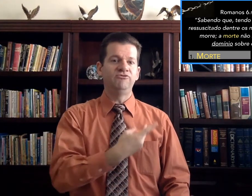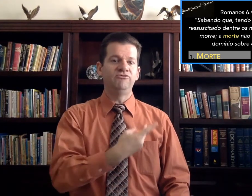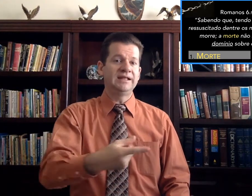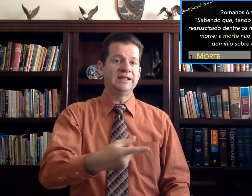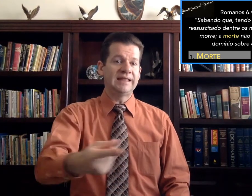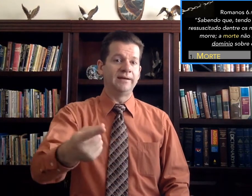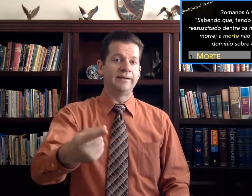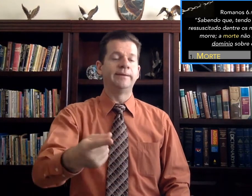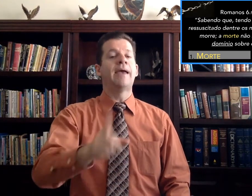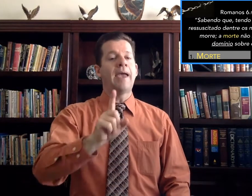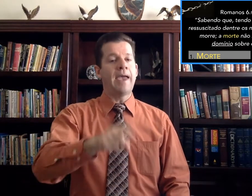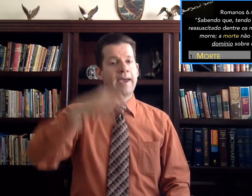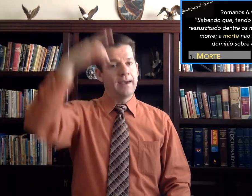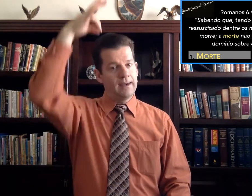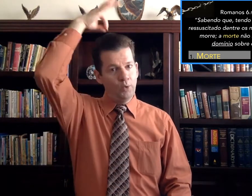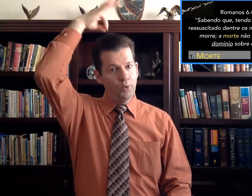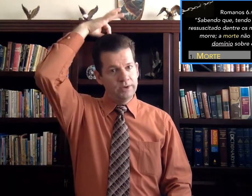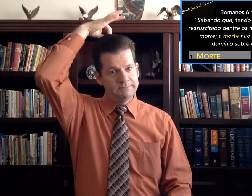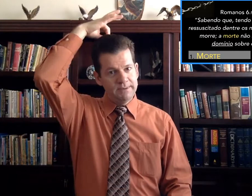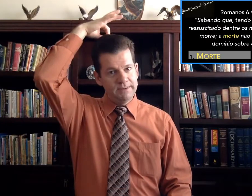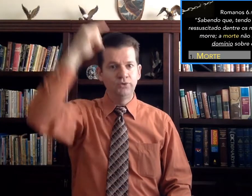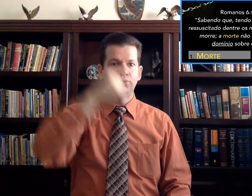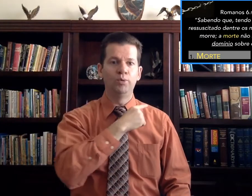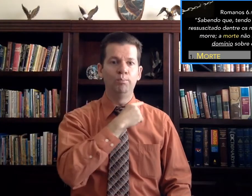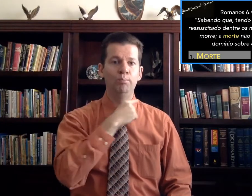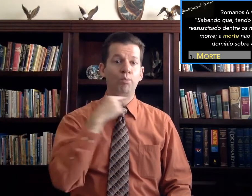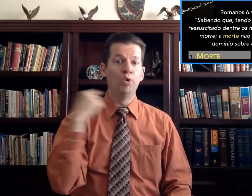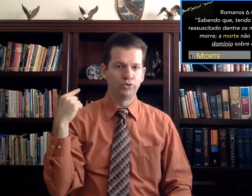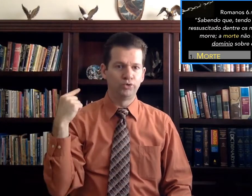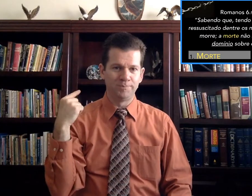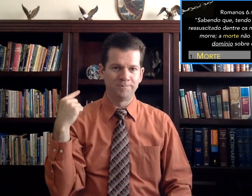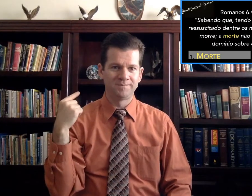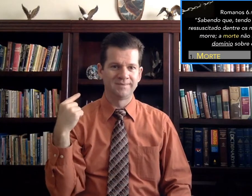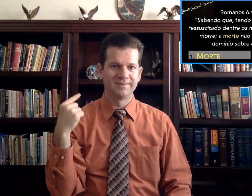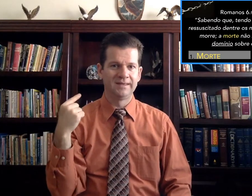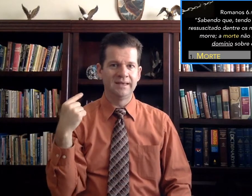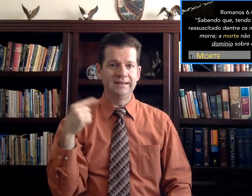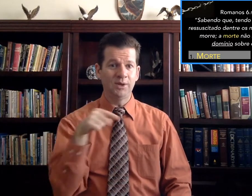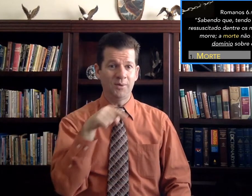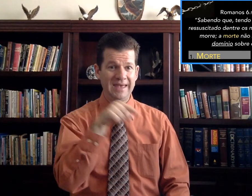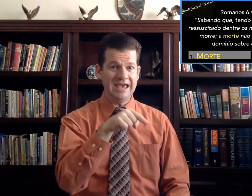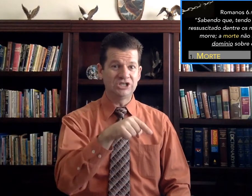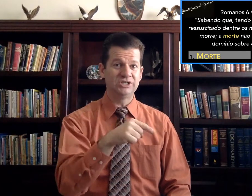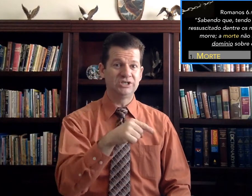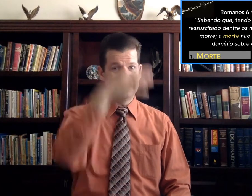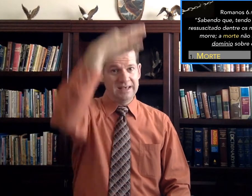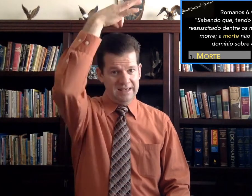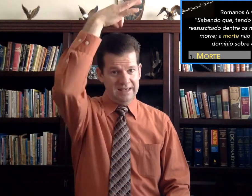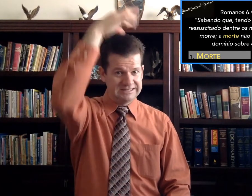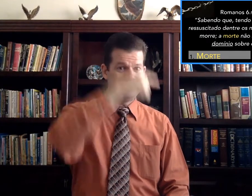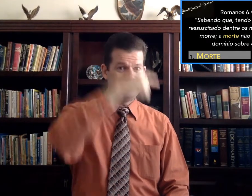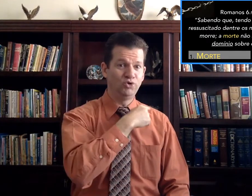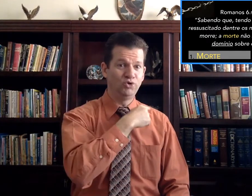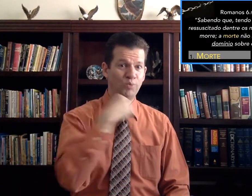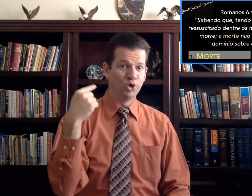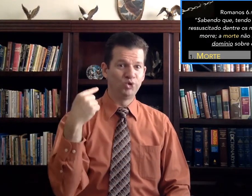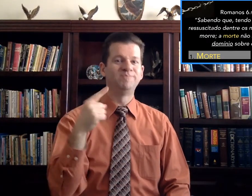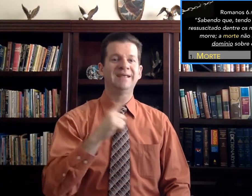vida eterna. É um espírito morto. Então, este espírito morto